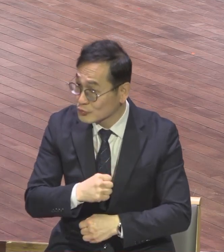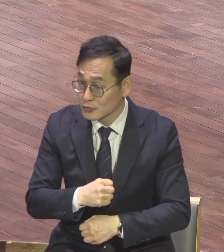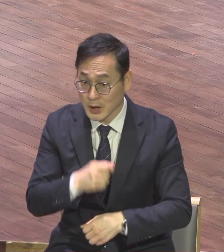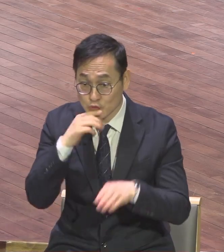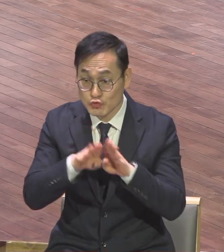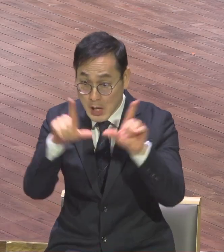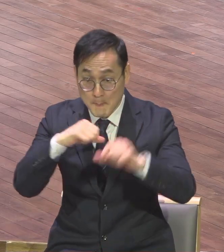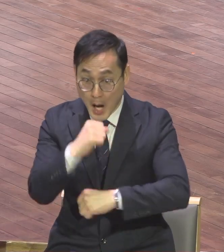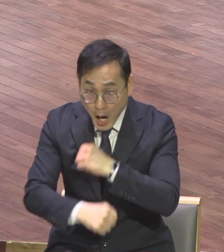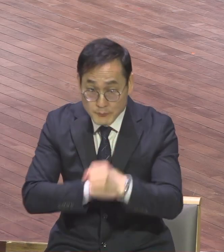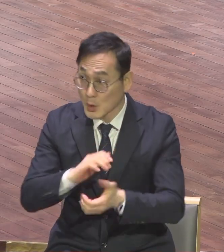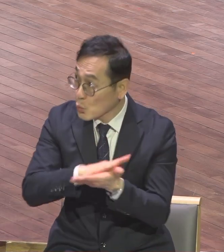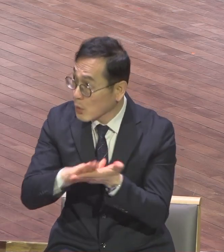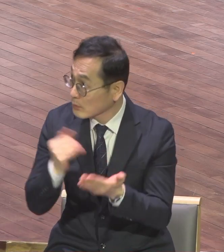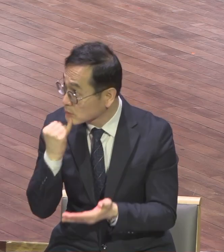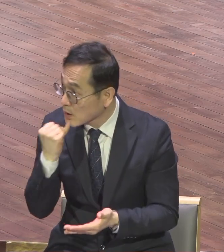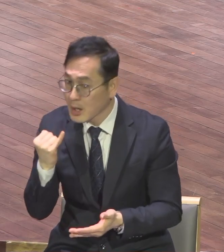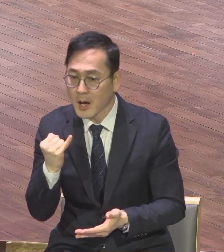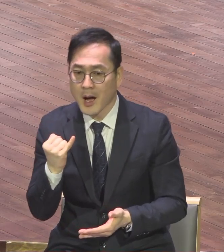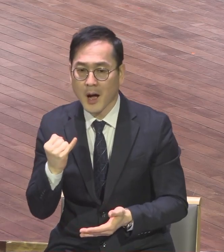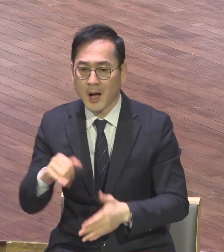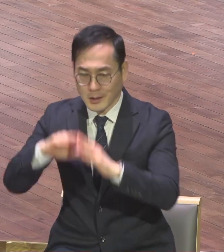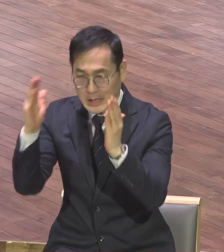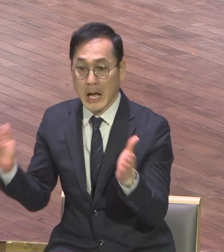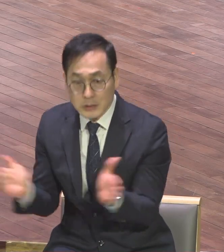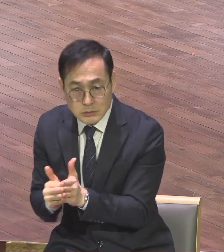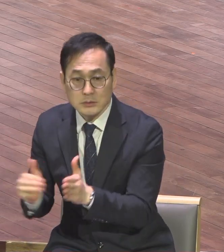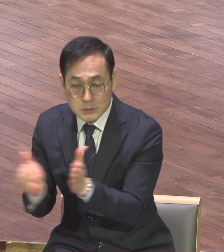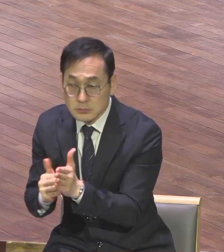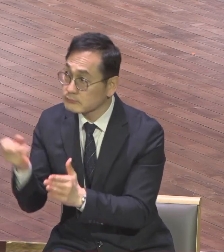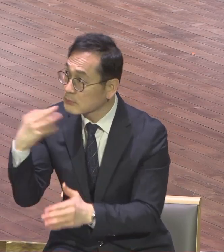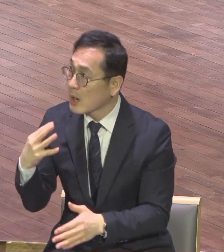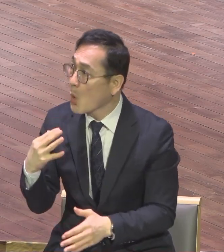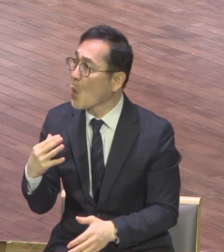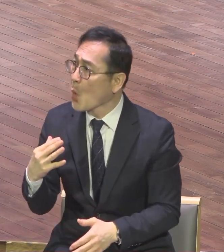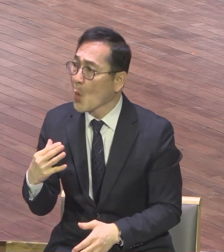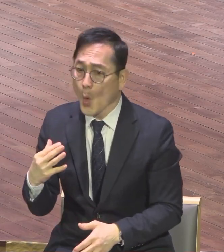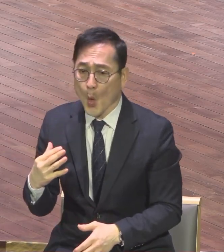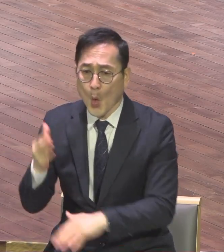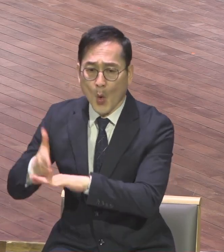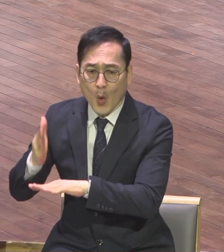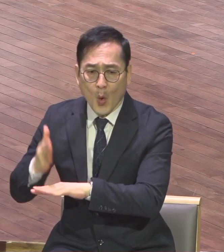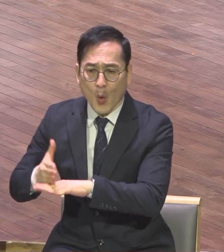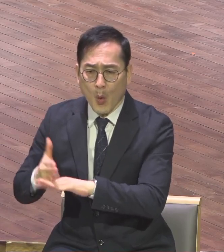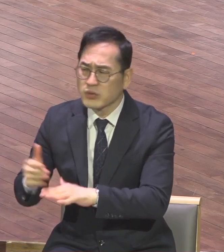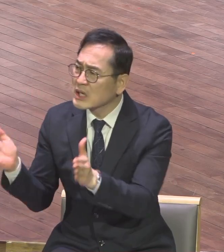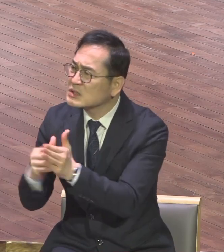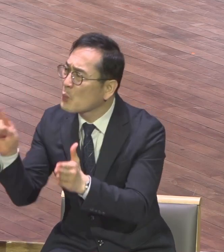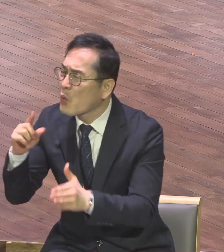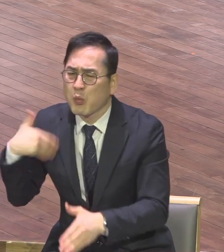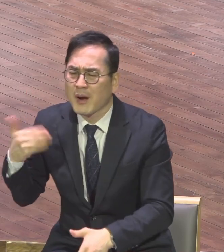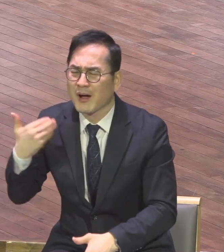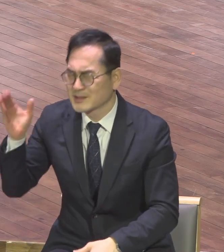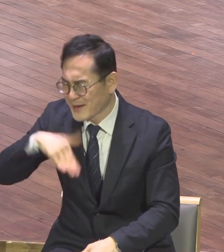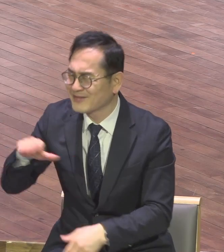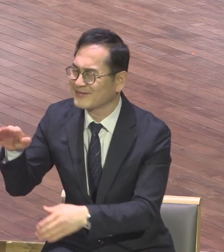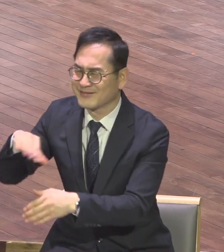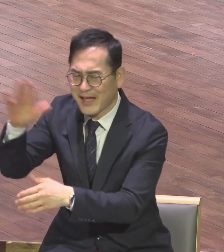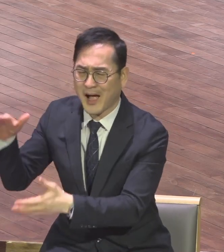끝났는지 모르겠지만 일단 끝났다고 하니까 뭐 끝나긴 끝난 모양이구나. 뭐 수행이 끝난 건지 고난이 끝난 건지 뭐 끝나니까